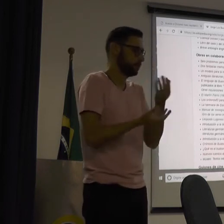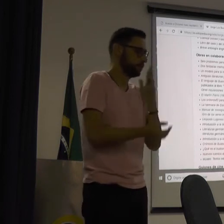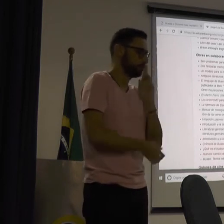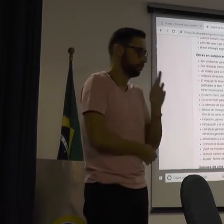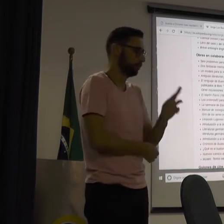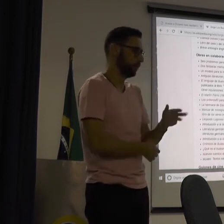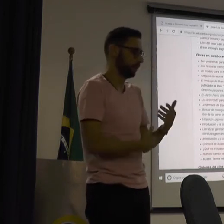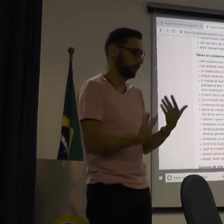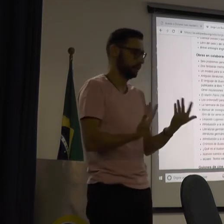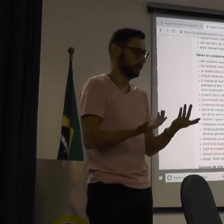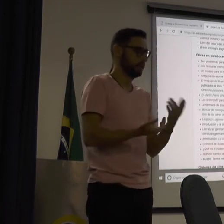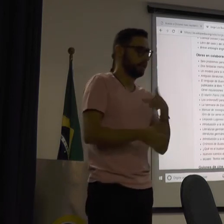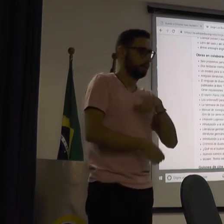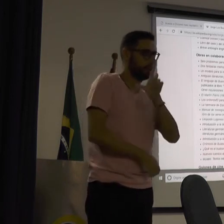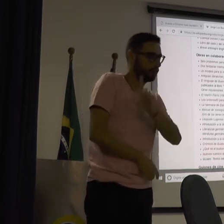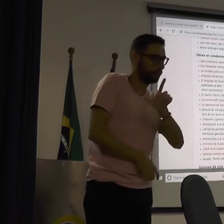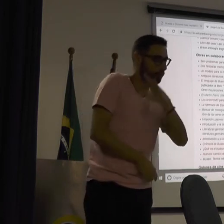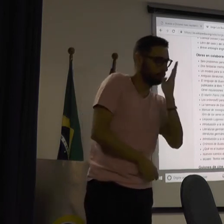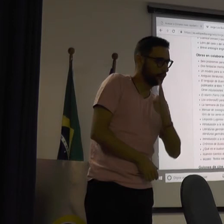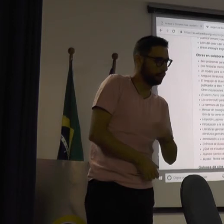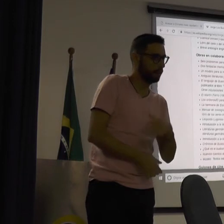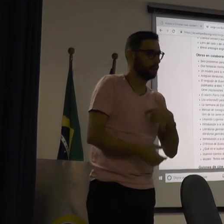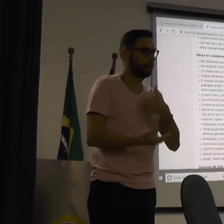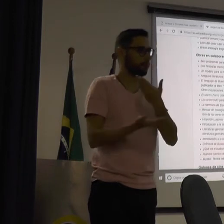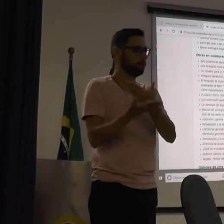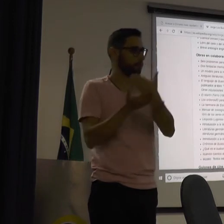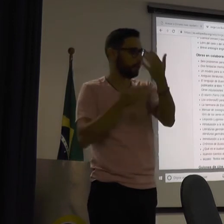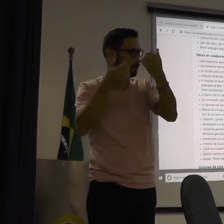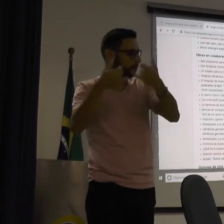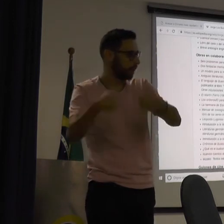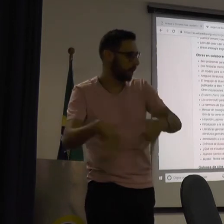literatura brasileira. Aí ele começa a falar do